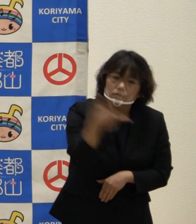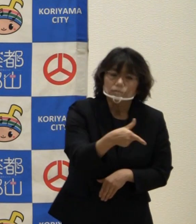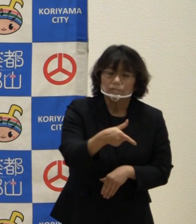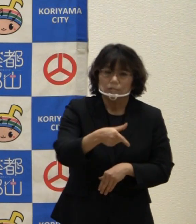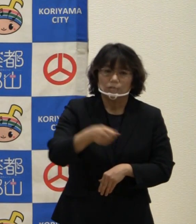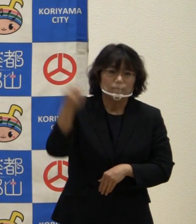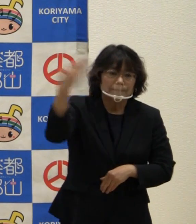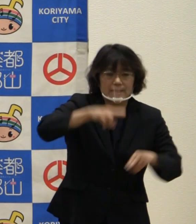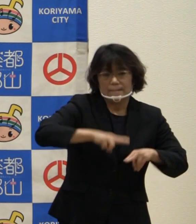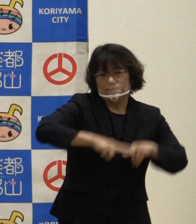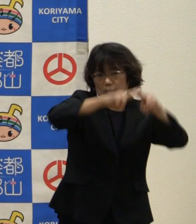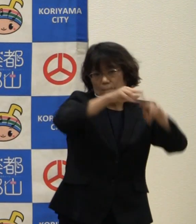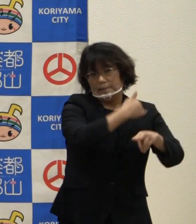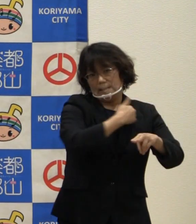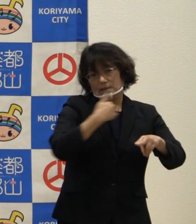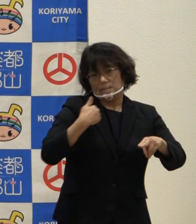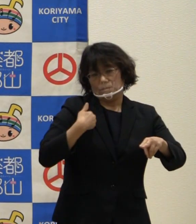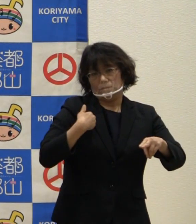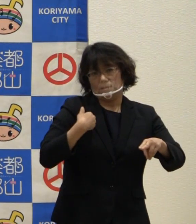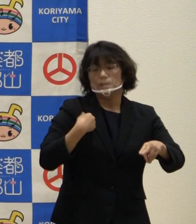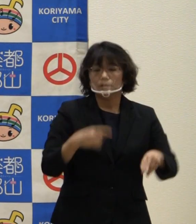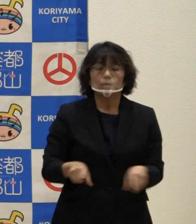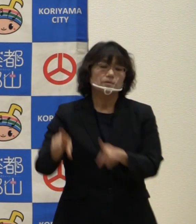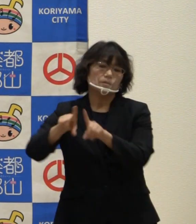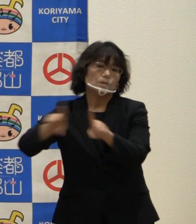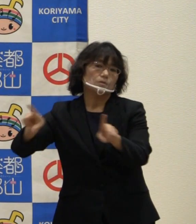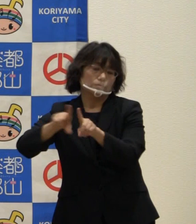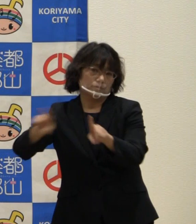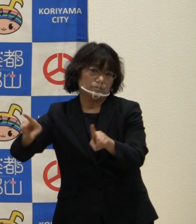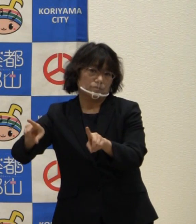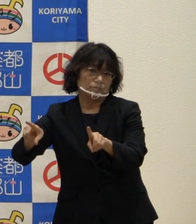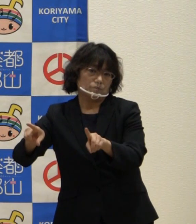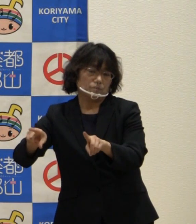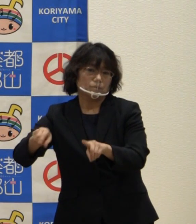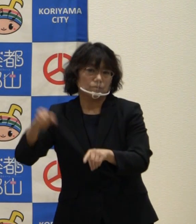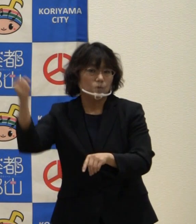して、それとはまた別なタイプと普通ということになります。 場所